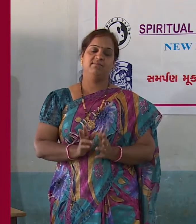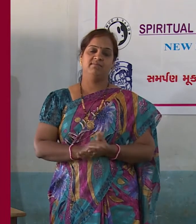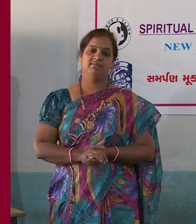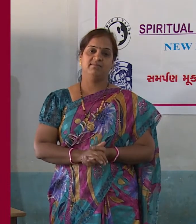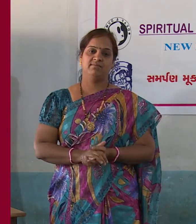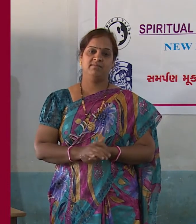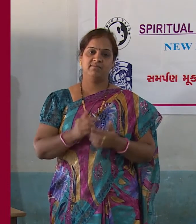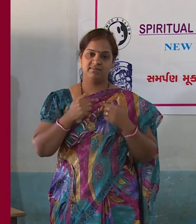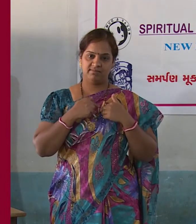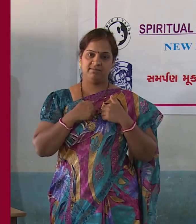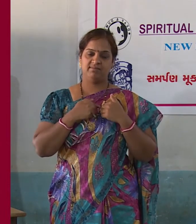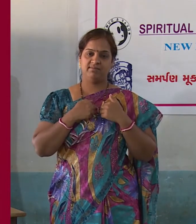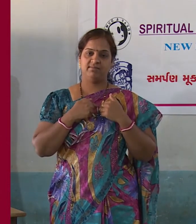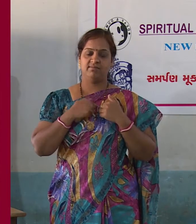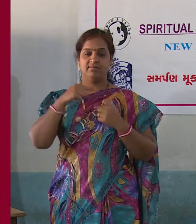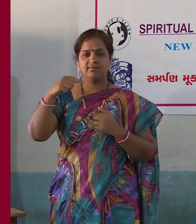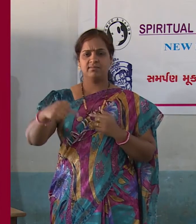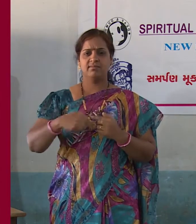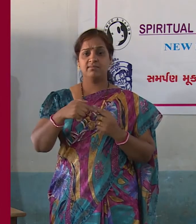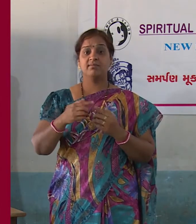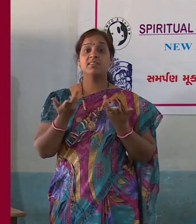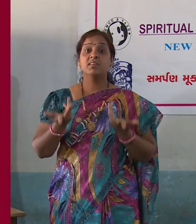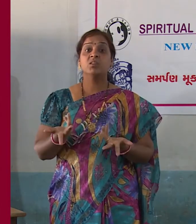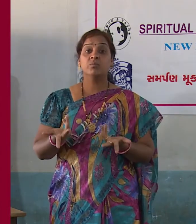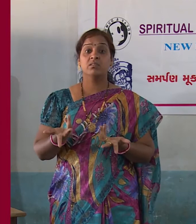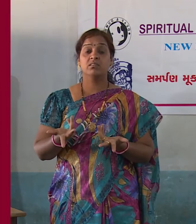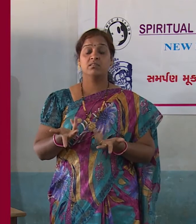आत्मा जो है उसके संस्कार बनते कैसे हैं?